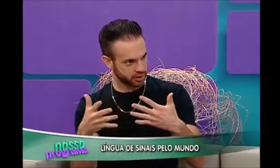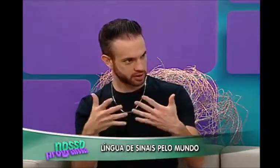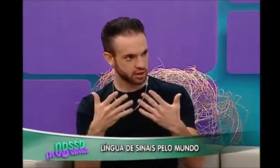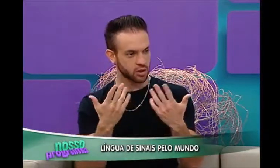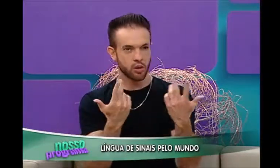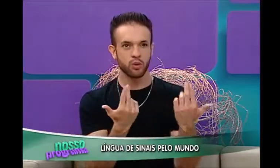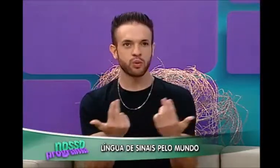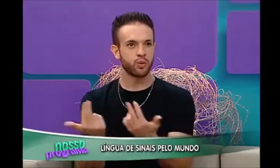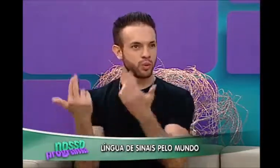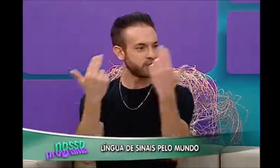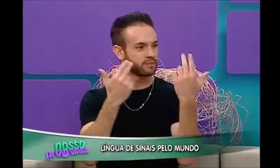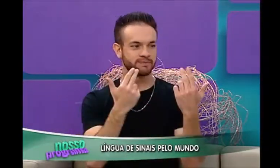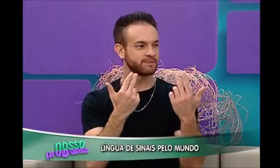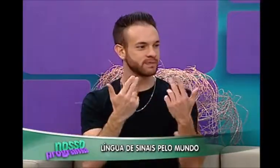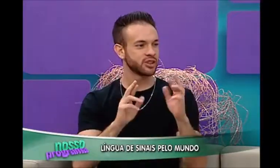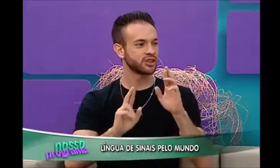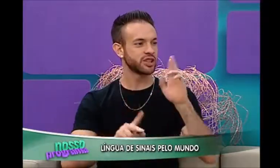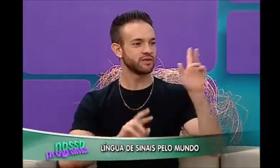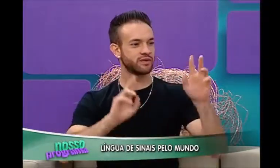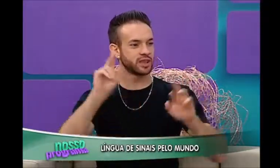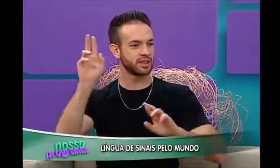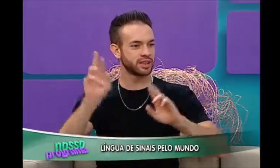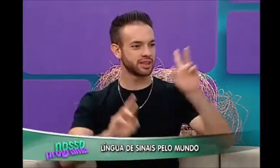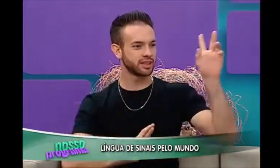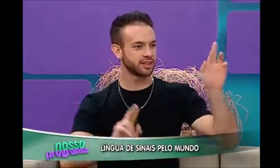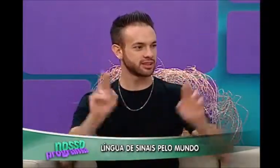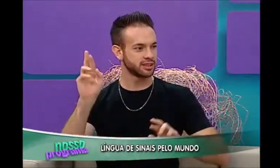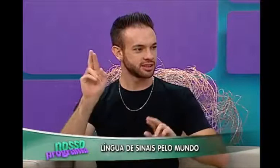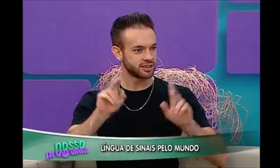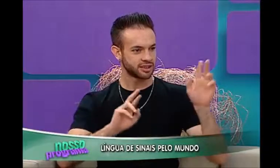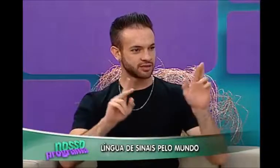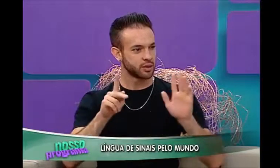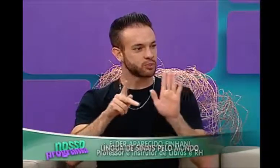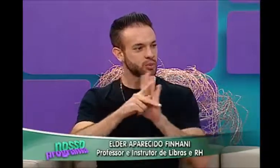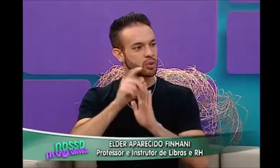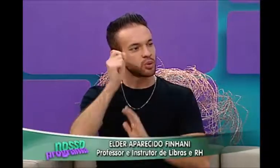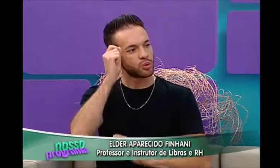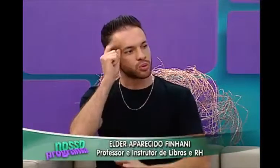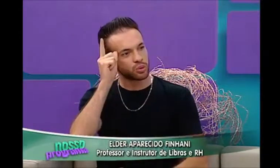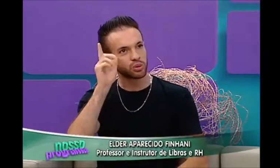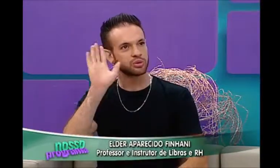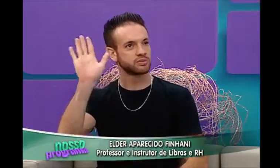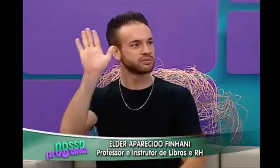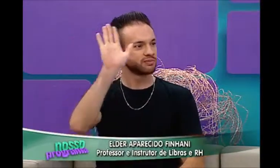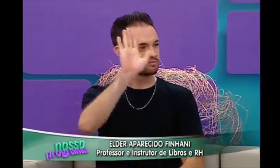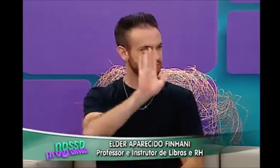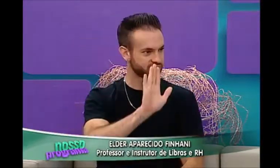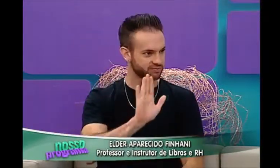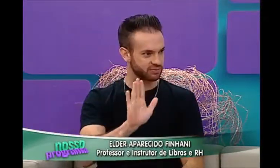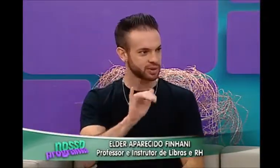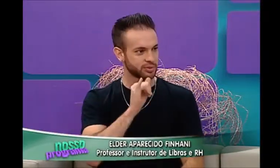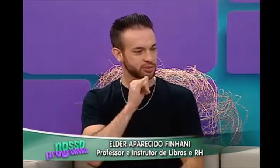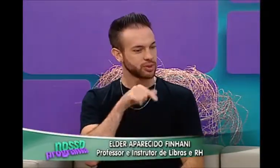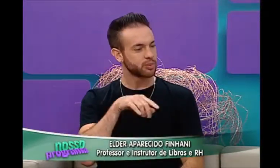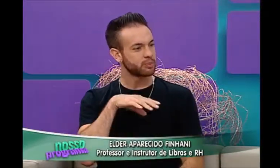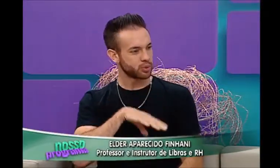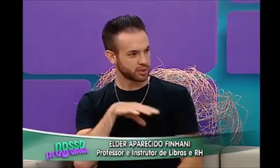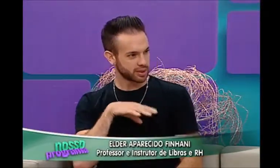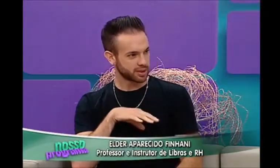Tem as Libras, né, em todos os lugares, mas é diferente em cada lugar. Para a cultura própria de cada país, por